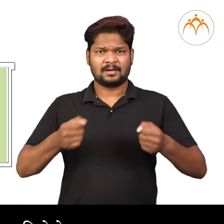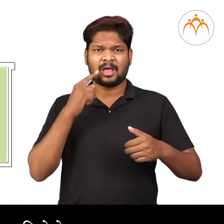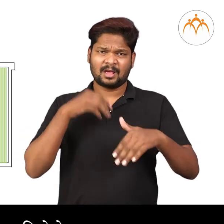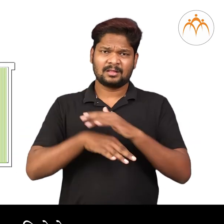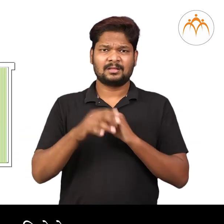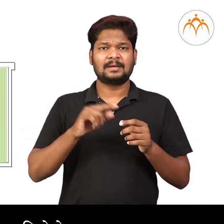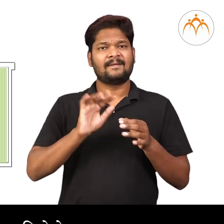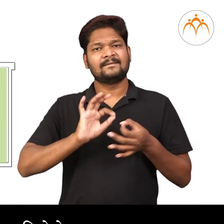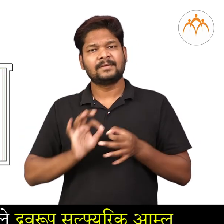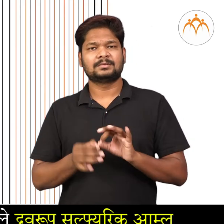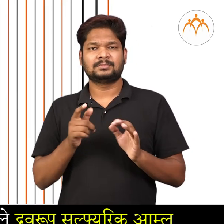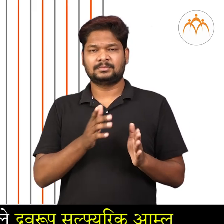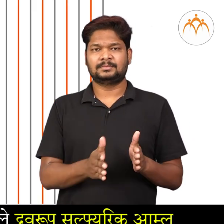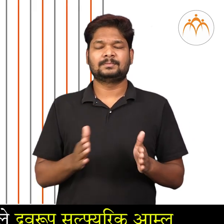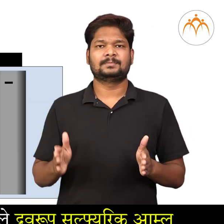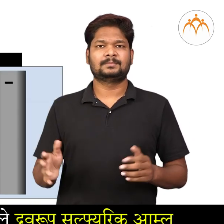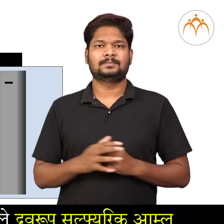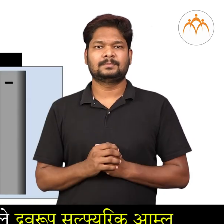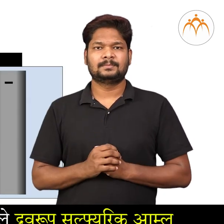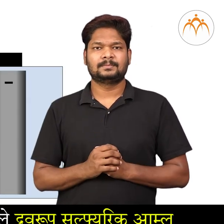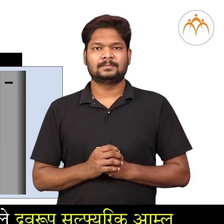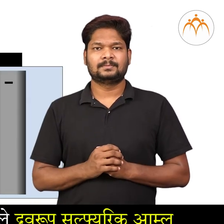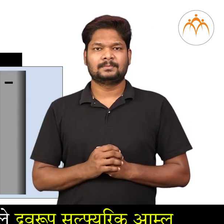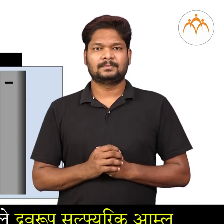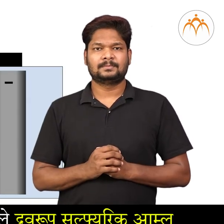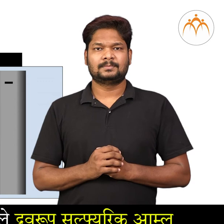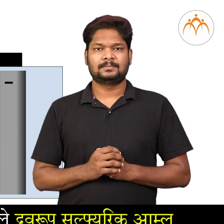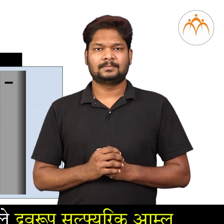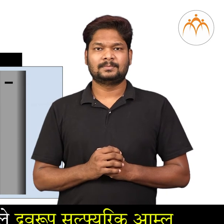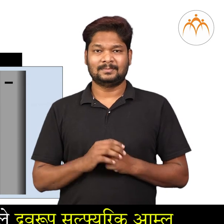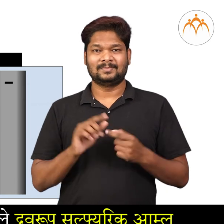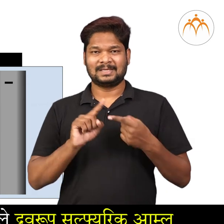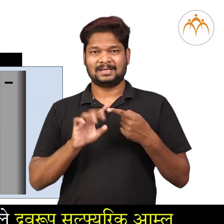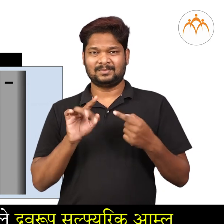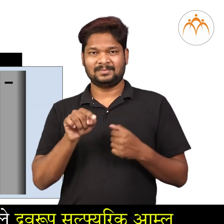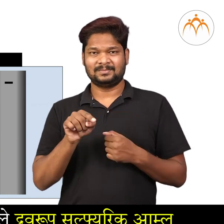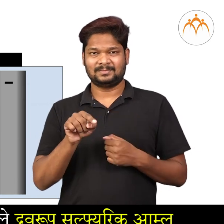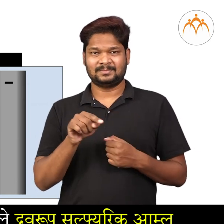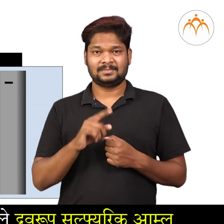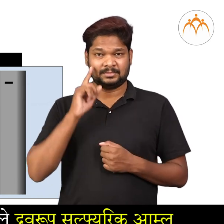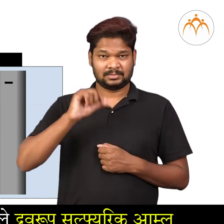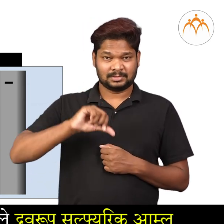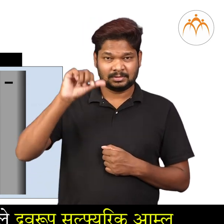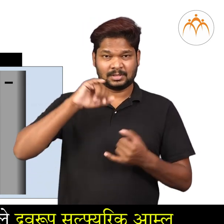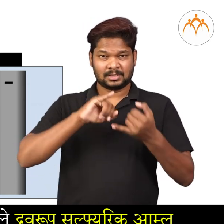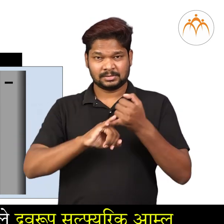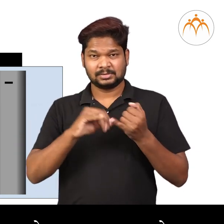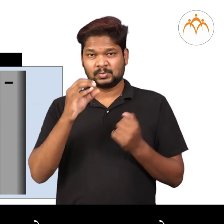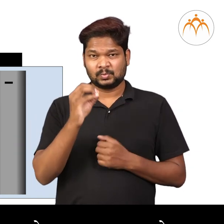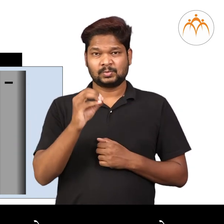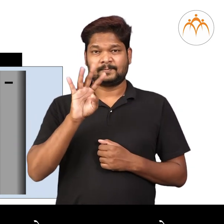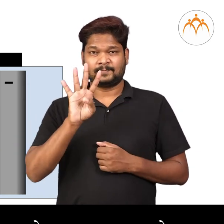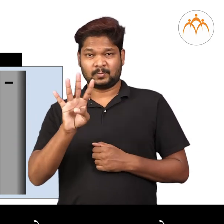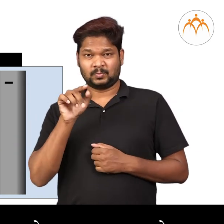लें अ कि इलेक्ट्रोलाइट चार उपाध्यक्ष ले द्रवरूप सल्फ्यूरिक अम्ल